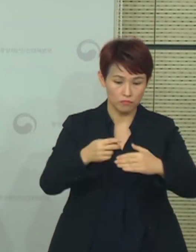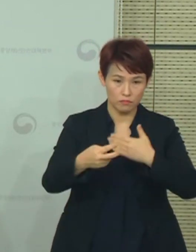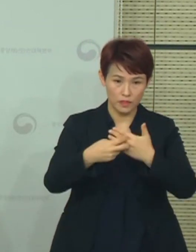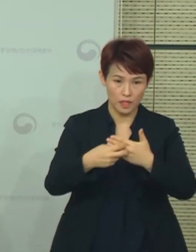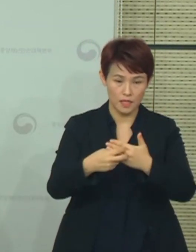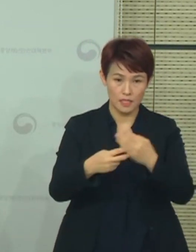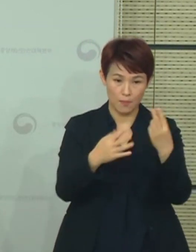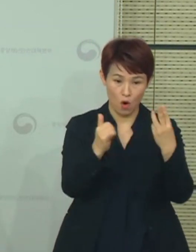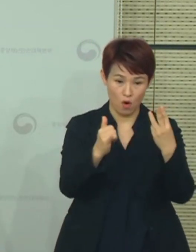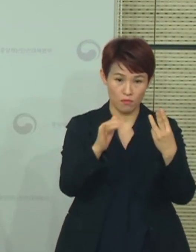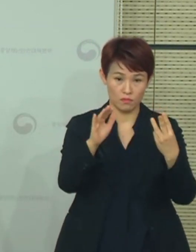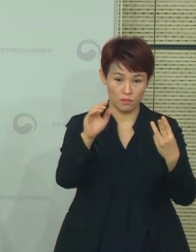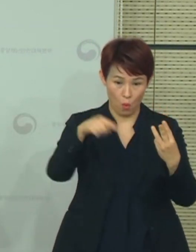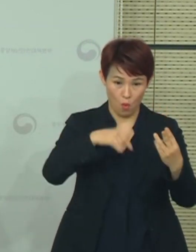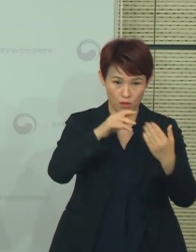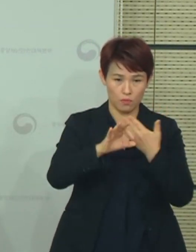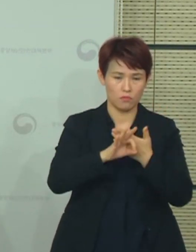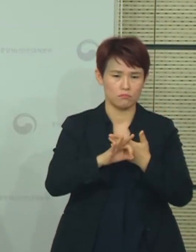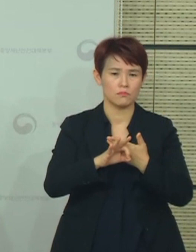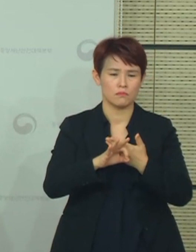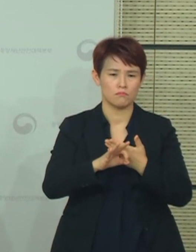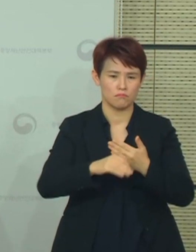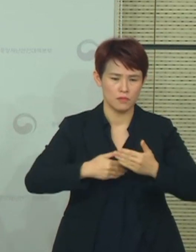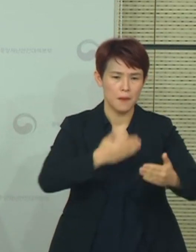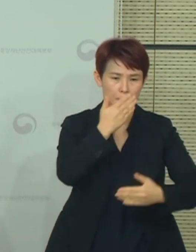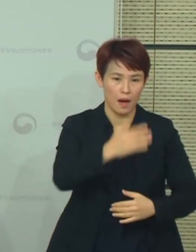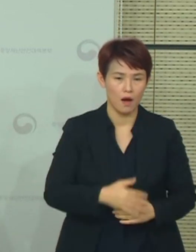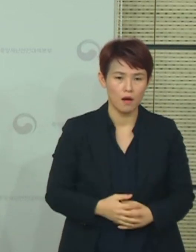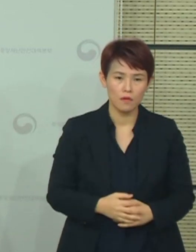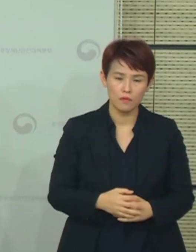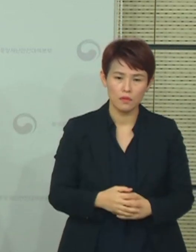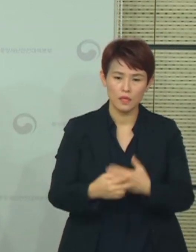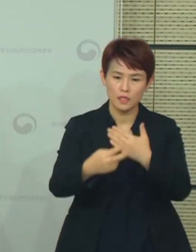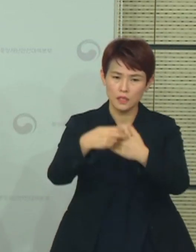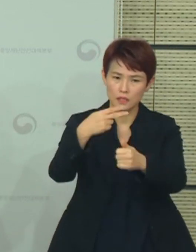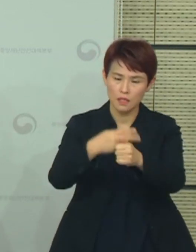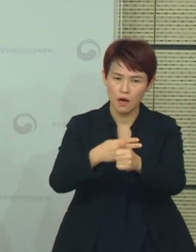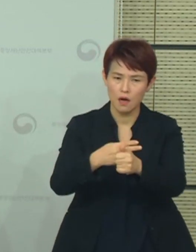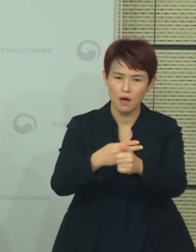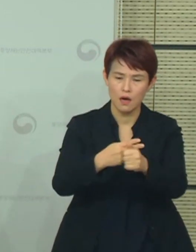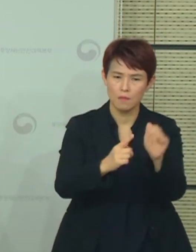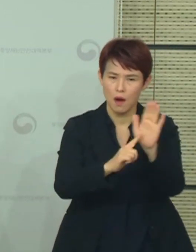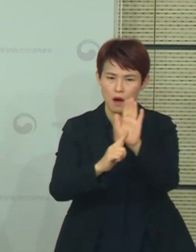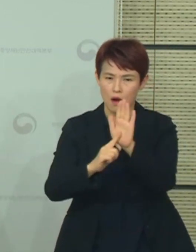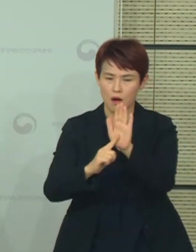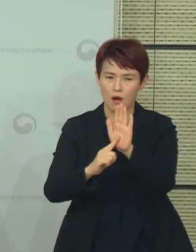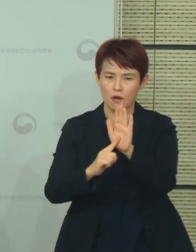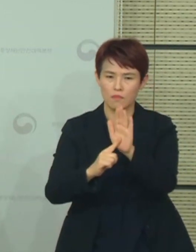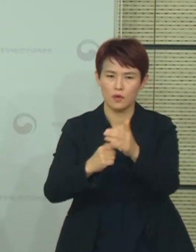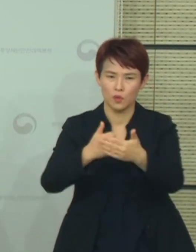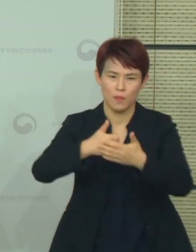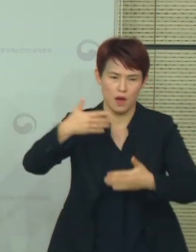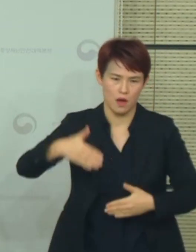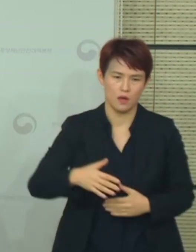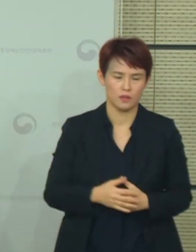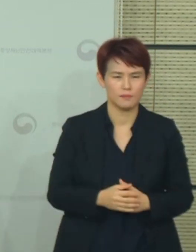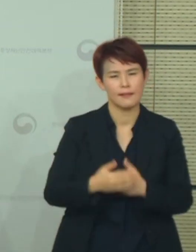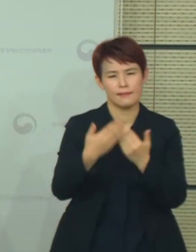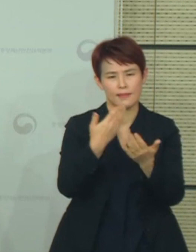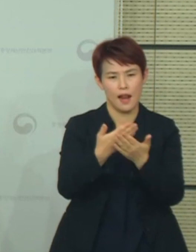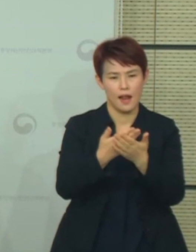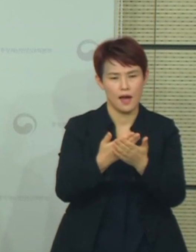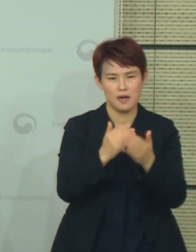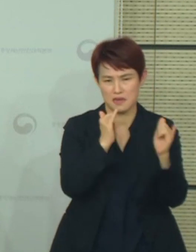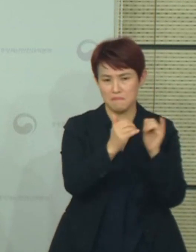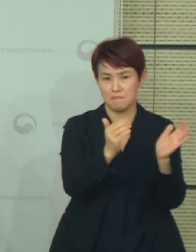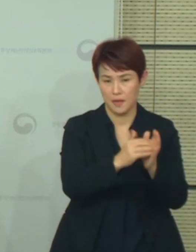있다. 그런데 지금 정부 쪽에서 그 내과 의사를 확보를 못하고 있어서 그거를 좀 확보해 달라 이렇게 오늘 아침에도 통화가